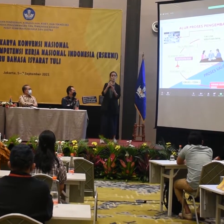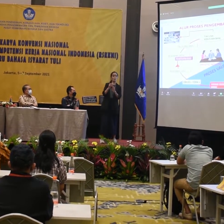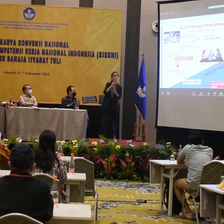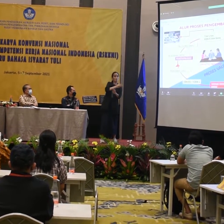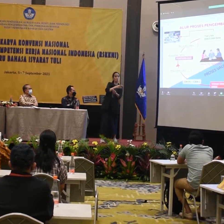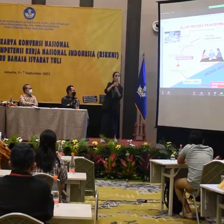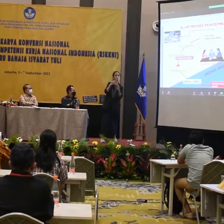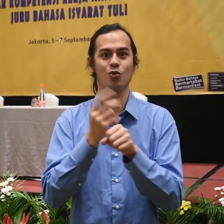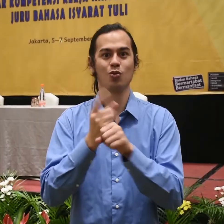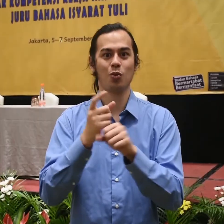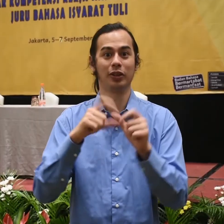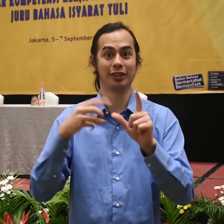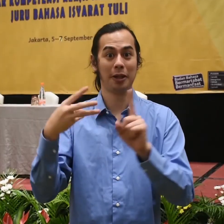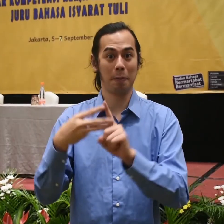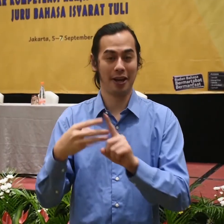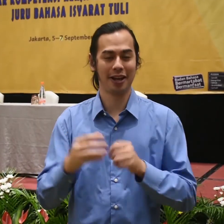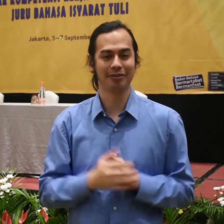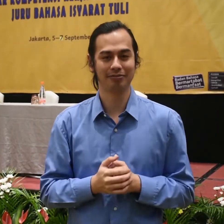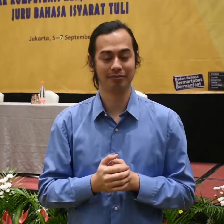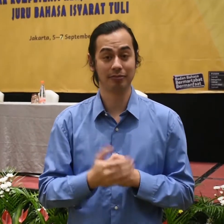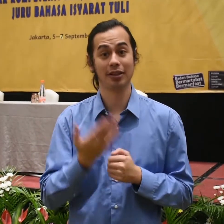orang-orang tunan dan juga guru-guru SLB.